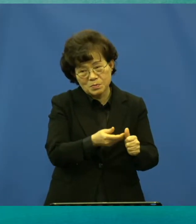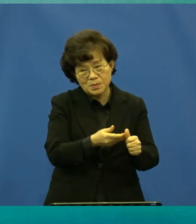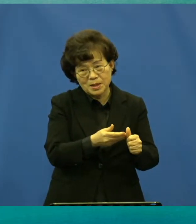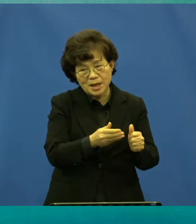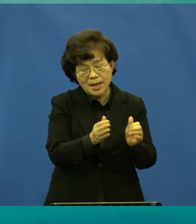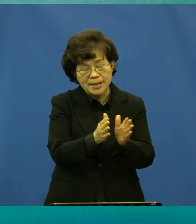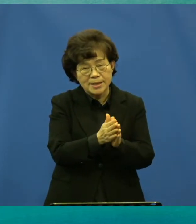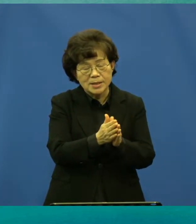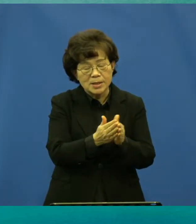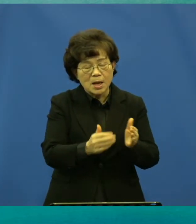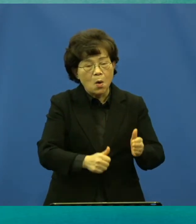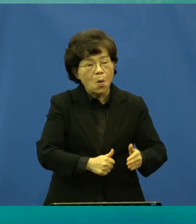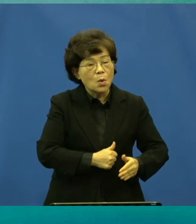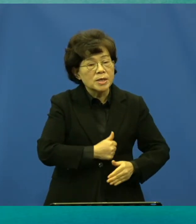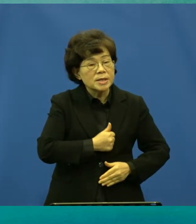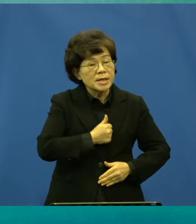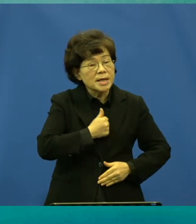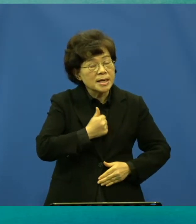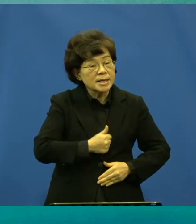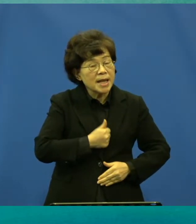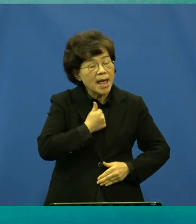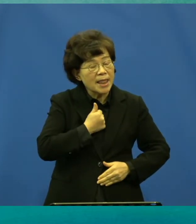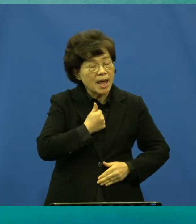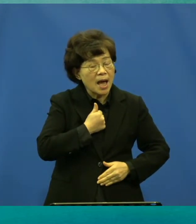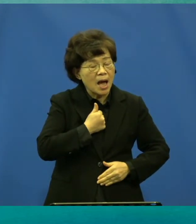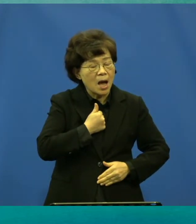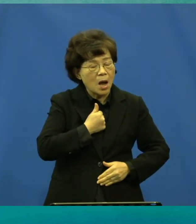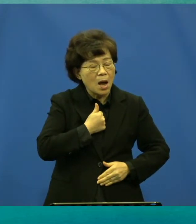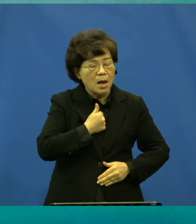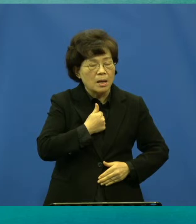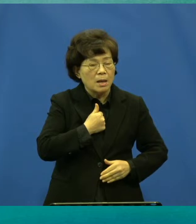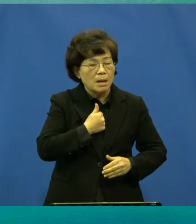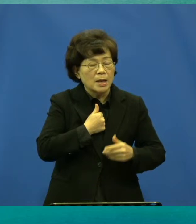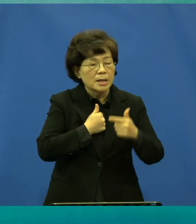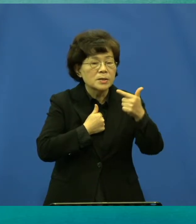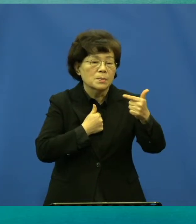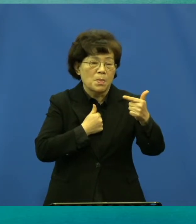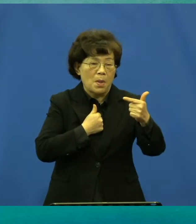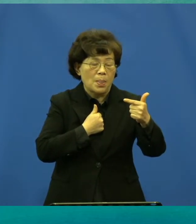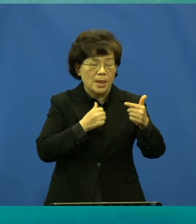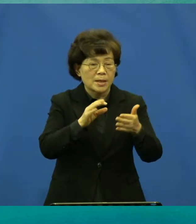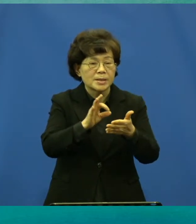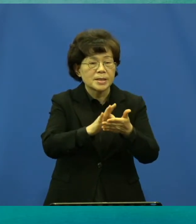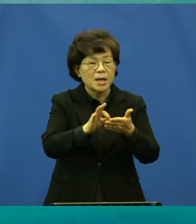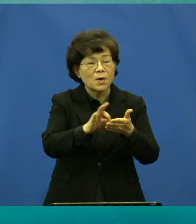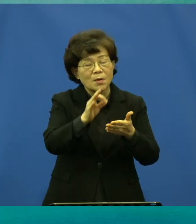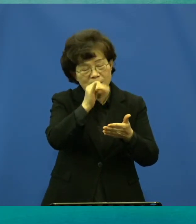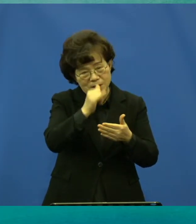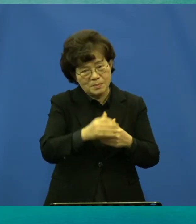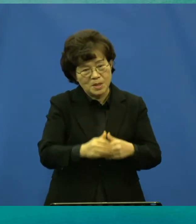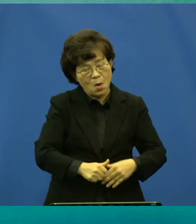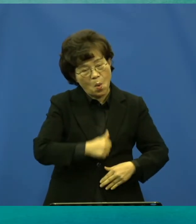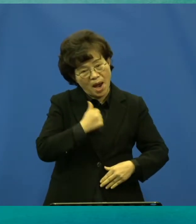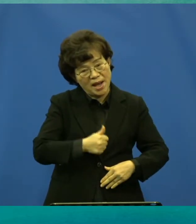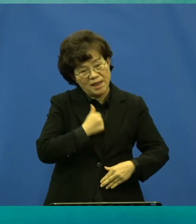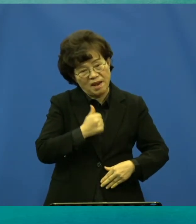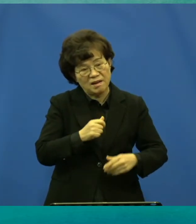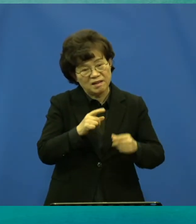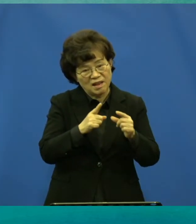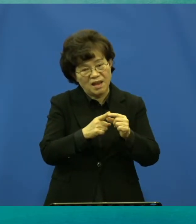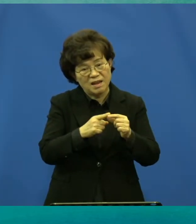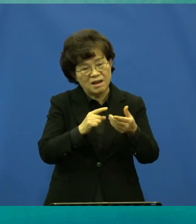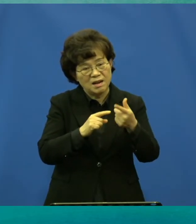요나서에서 성내다, 노하다라는 말이 6번 나옵니다. 아멘. 6번 나옵니다.